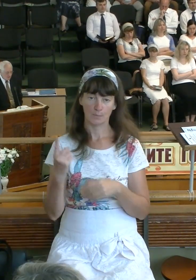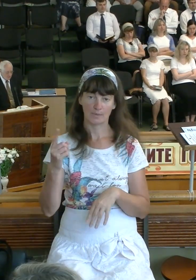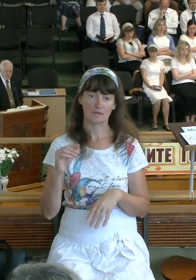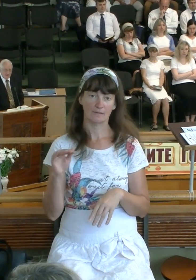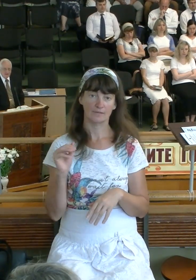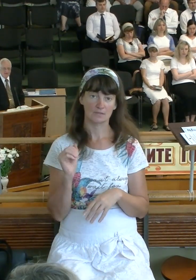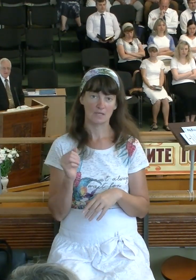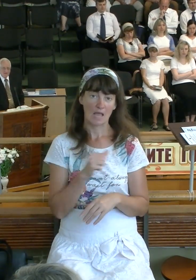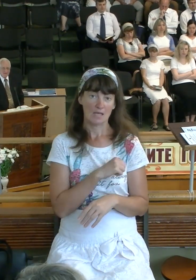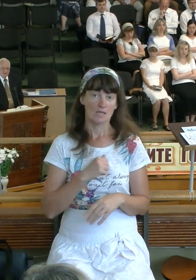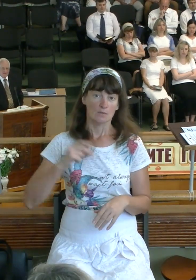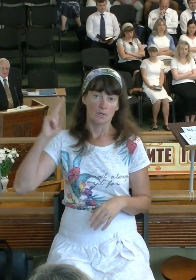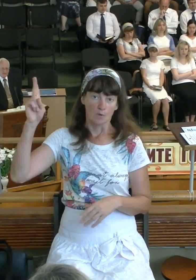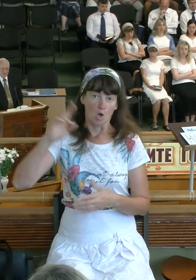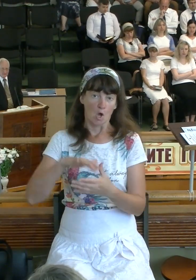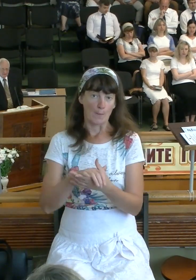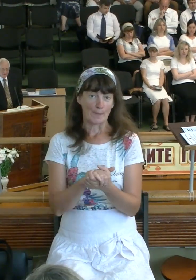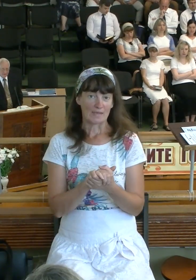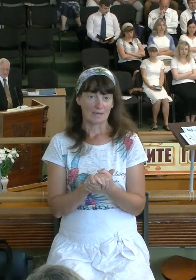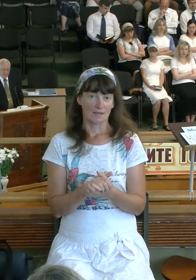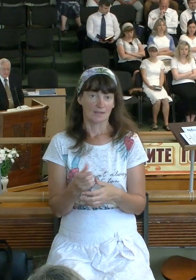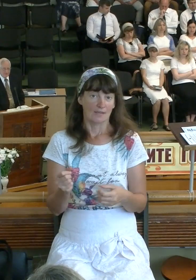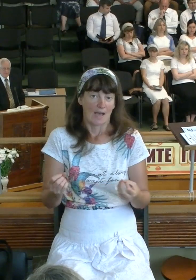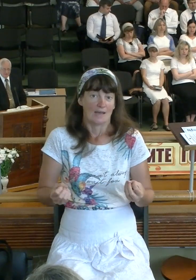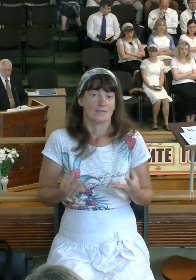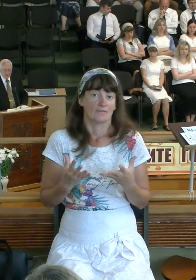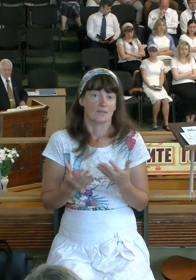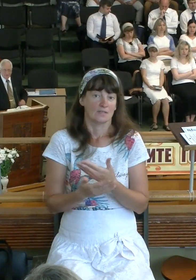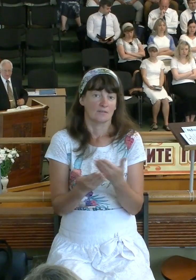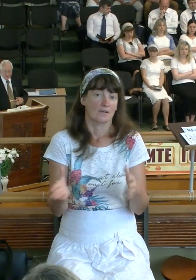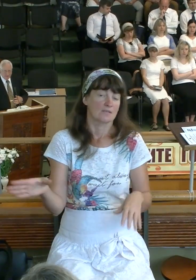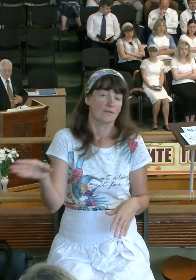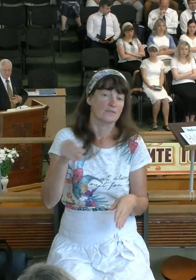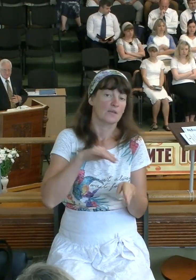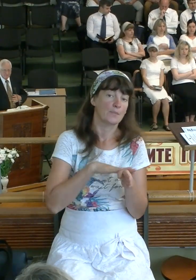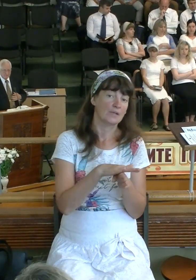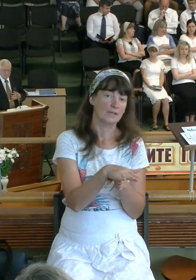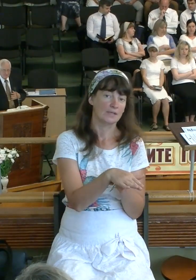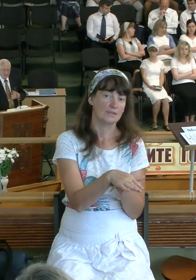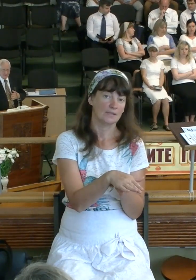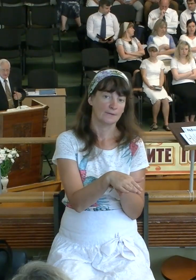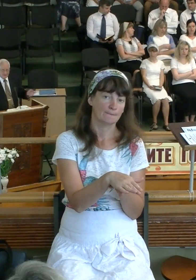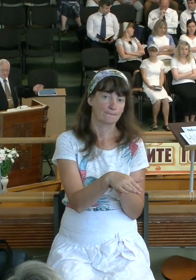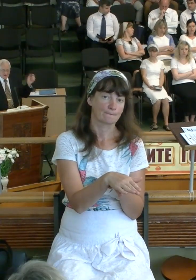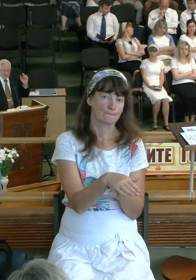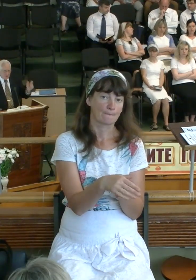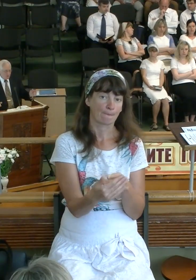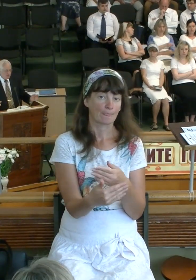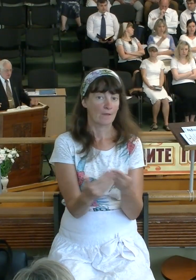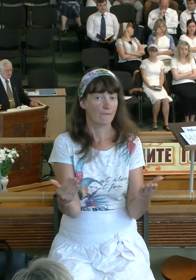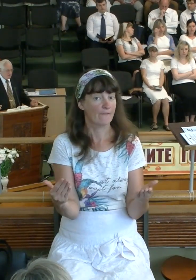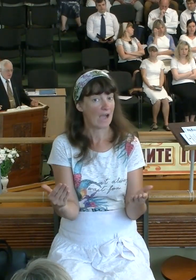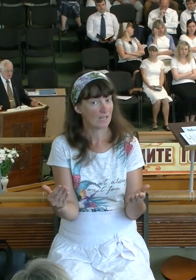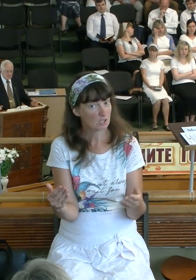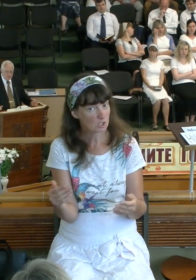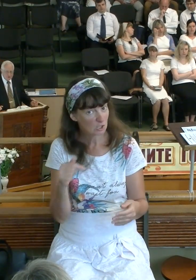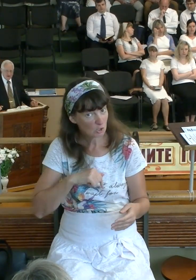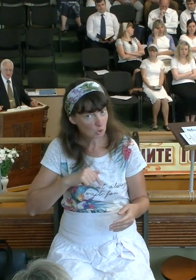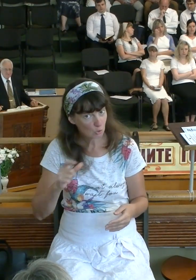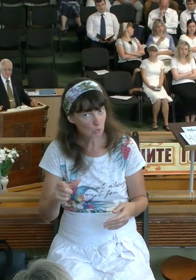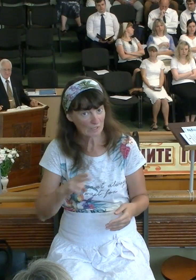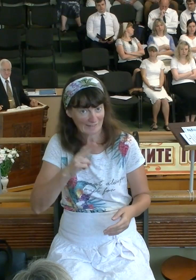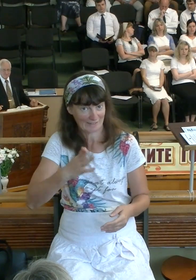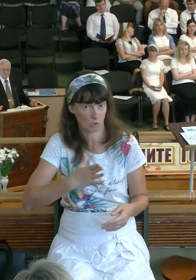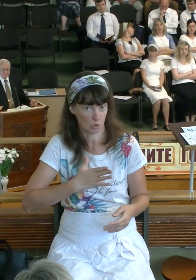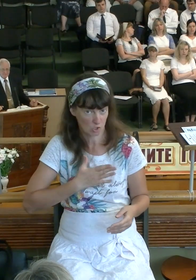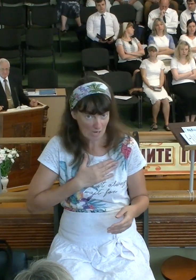Сам же Бог мира да осветит вас во всей полноте. И ваш дух, и душа,